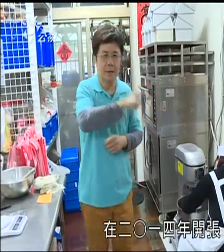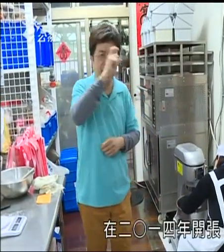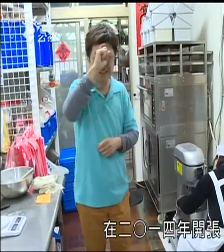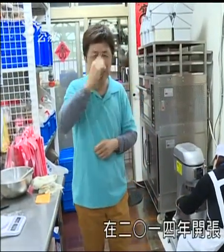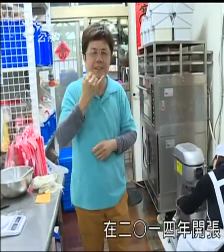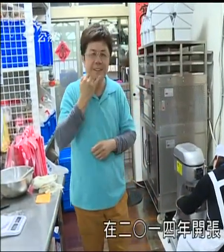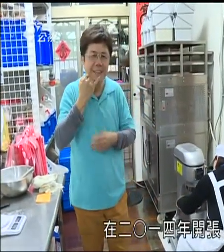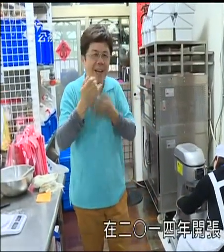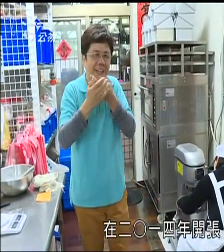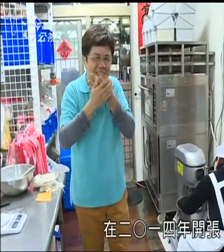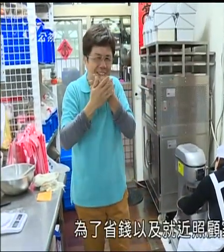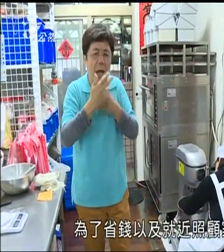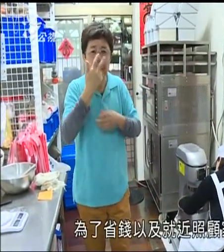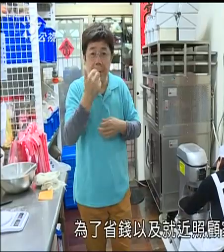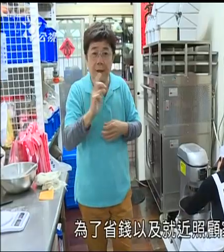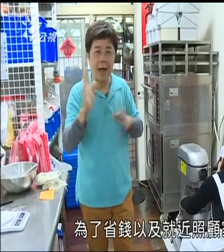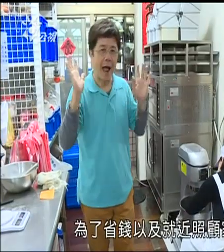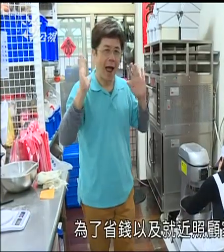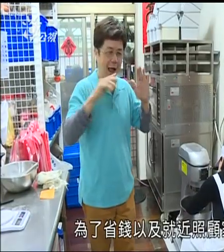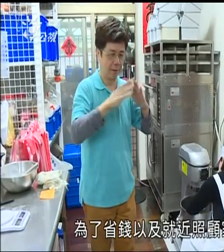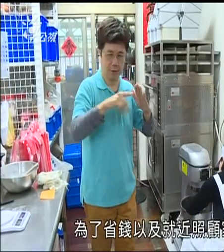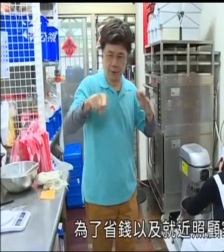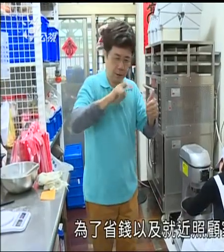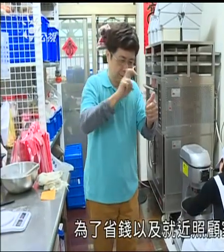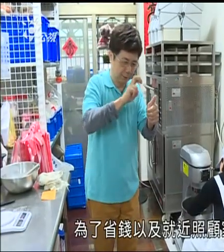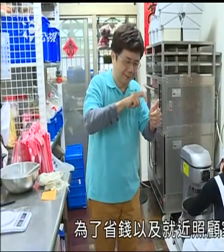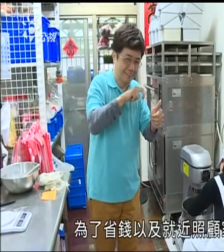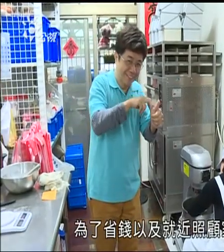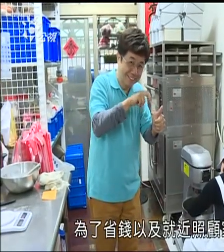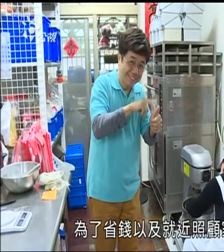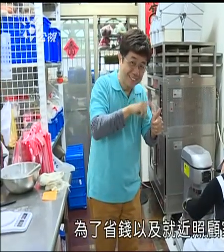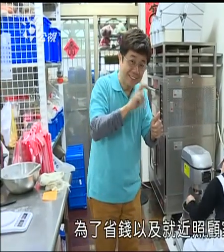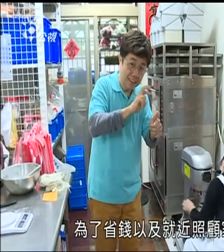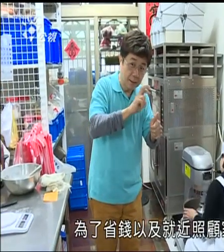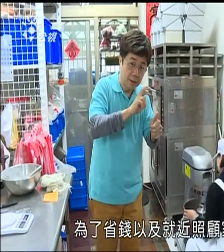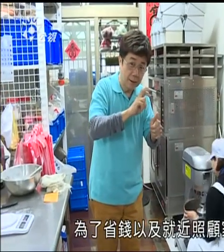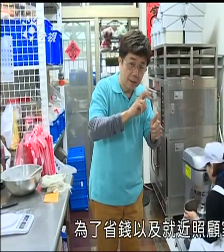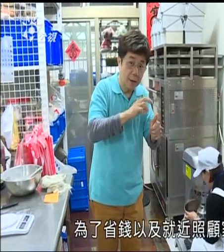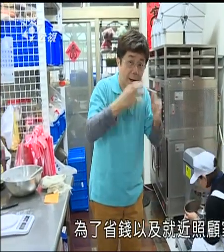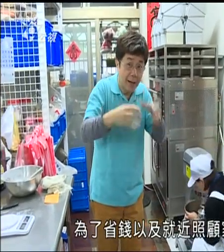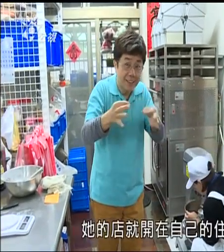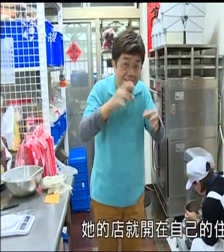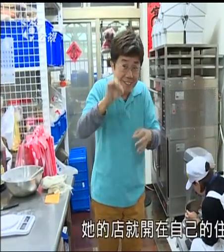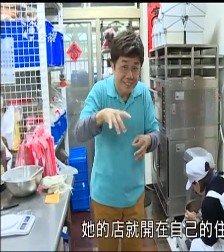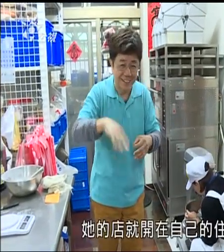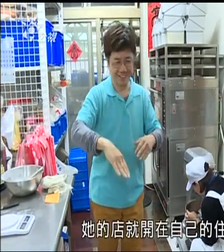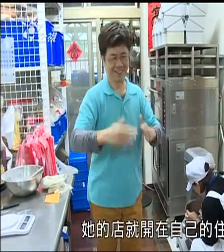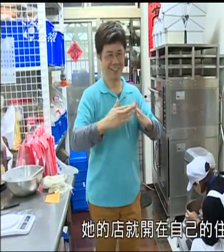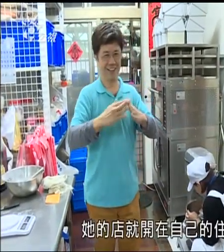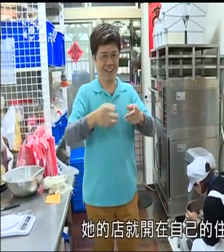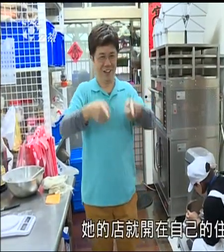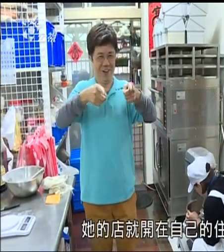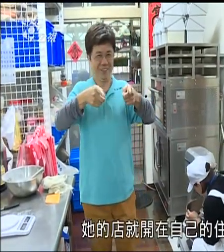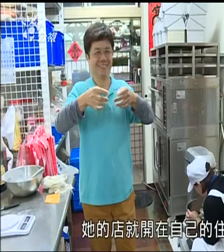2014年开张。为了省钱呢，以及就近照顾家庭，他的店呢、就开在自己的住